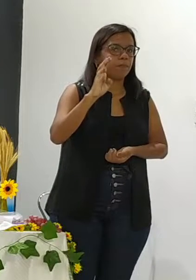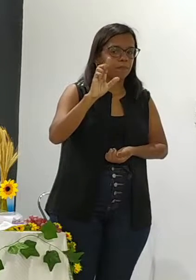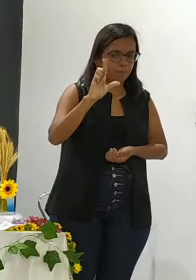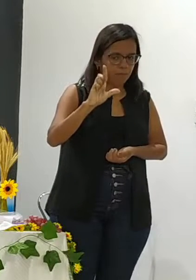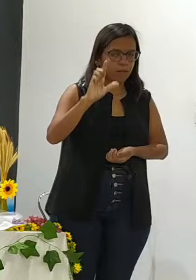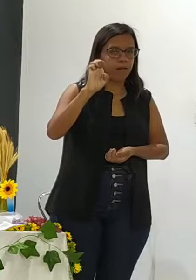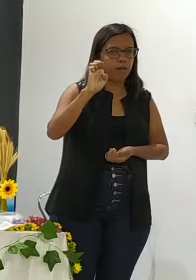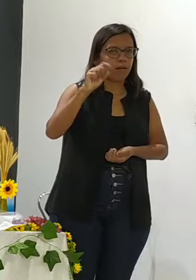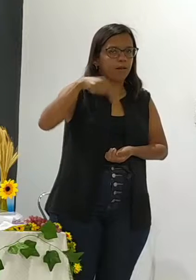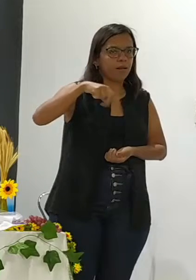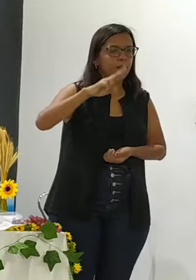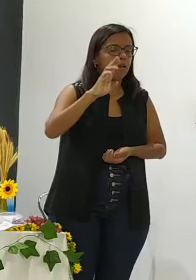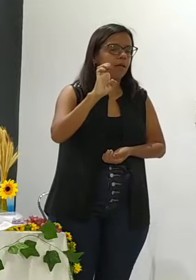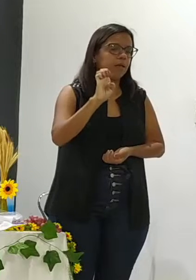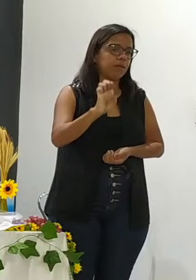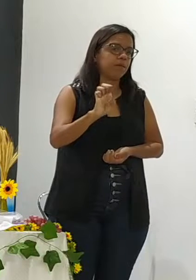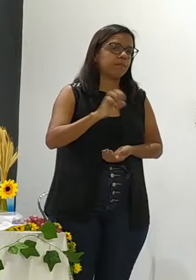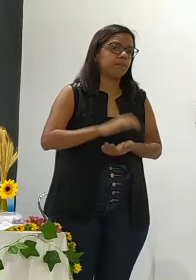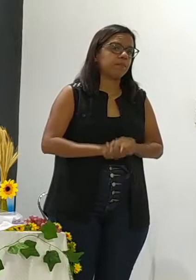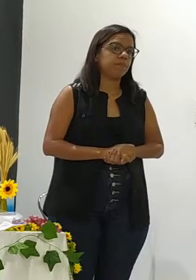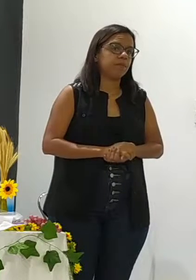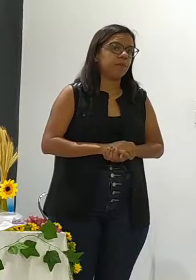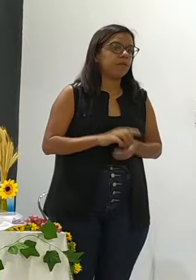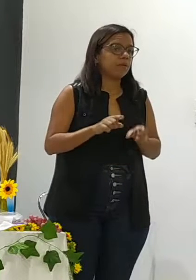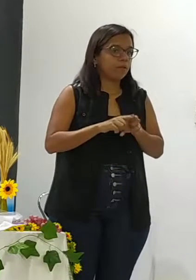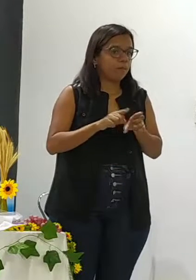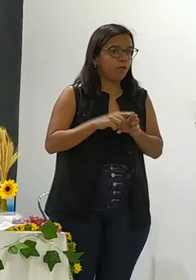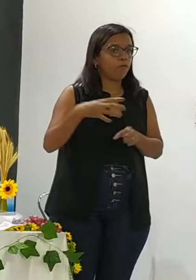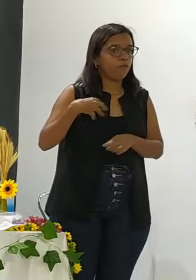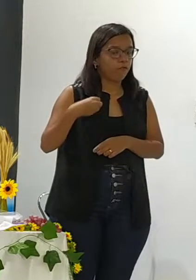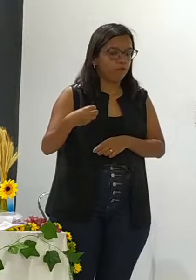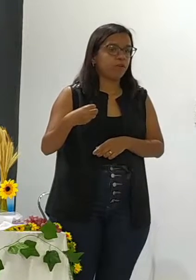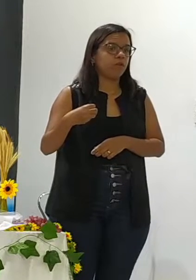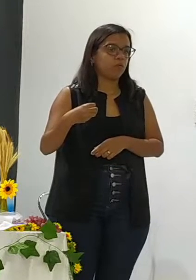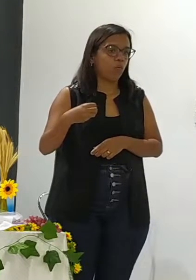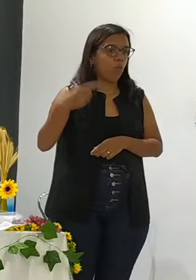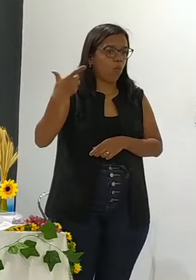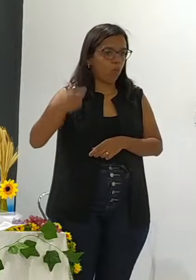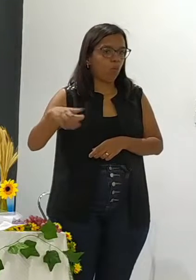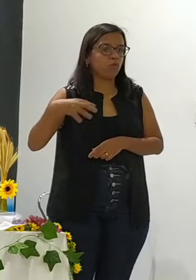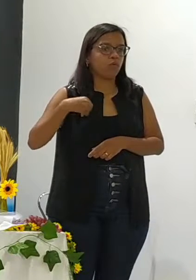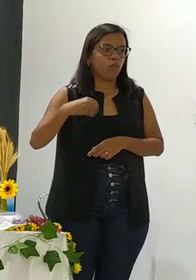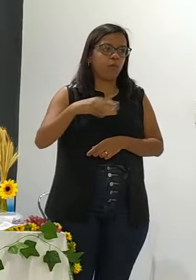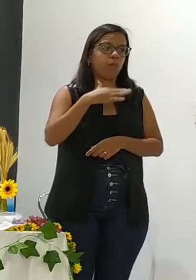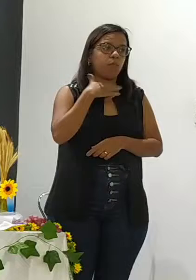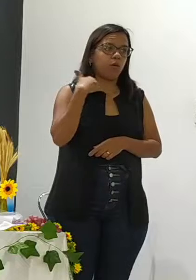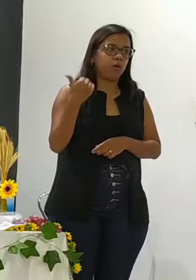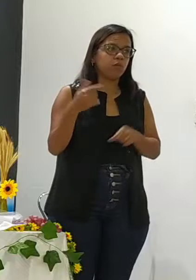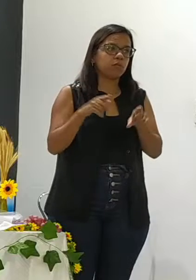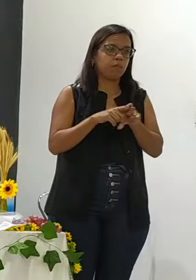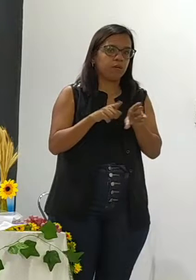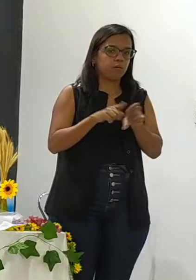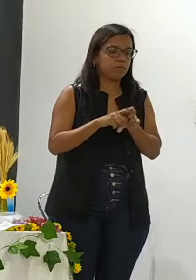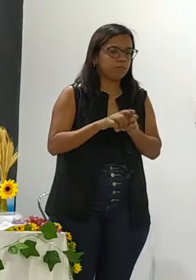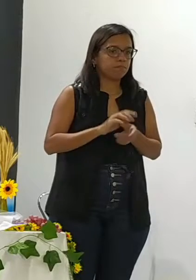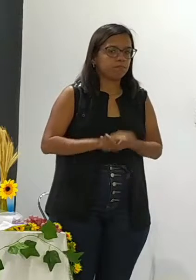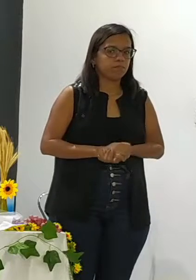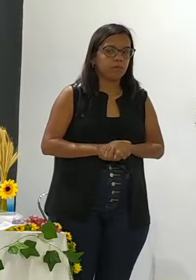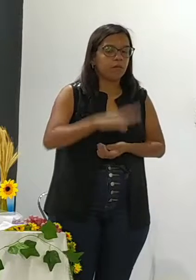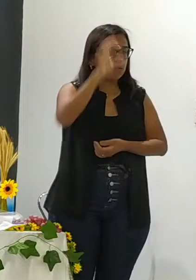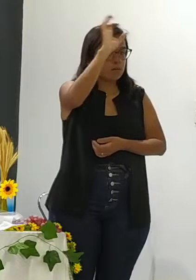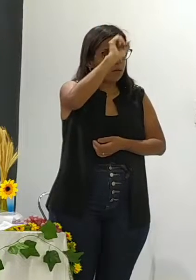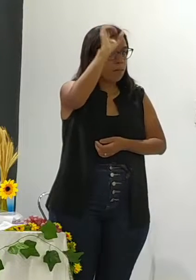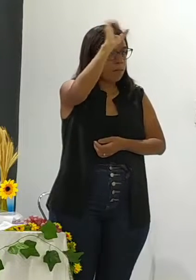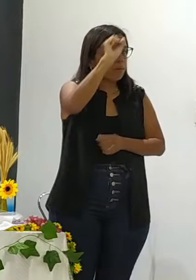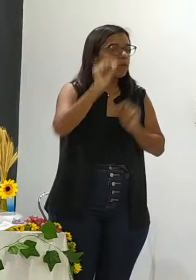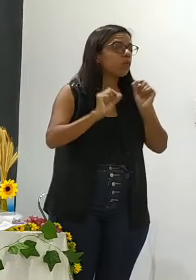E logo depois morreu Malom, seu filho, Quilião, seu outro filho, também morreram. Sabe o que eu aprendo